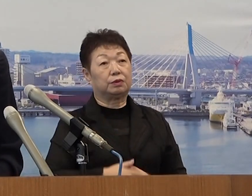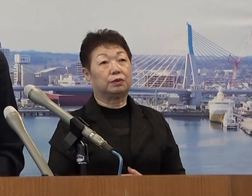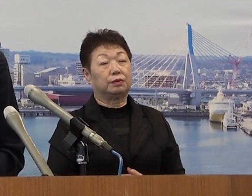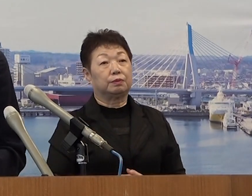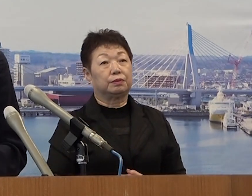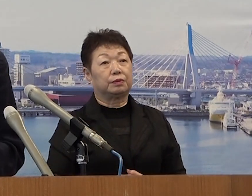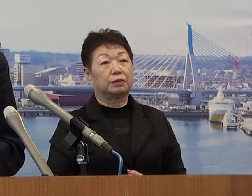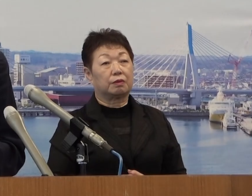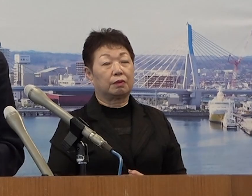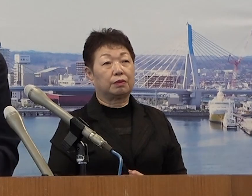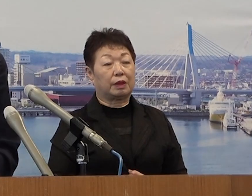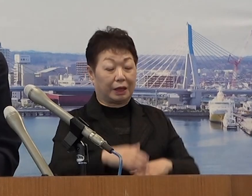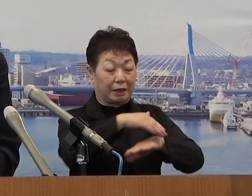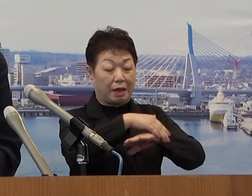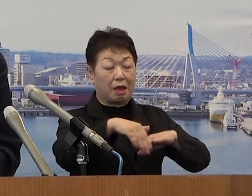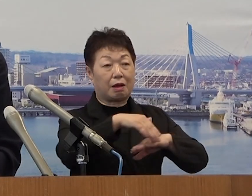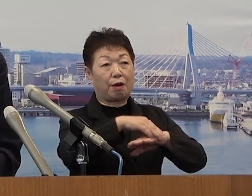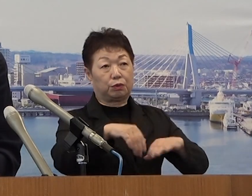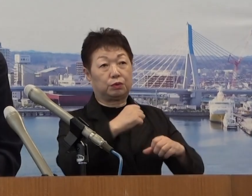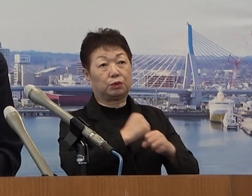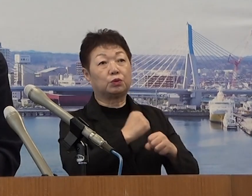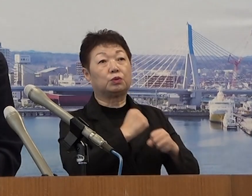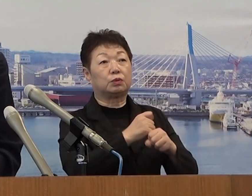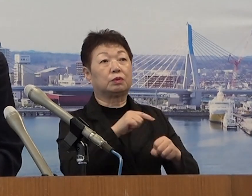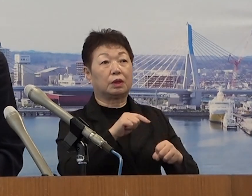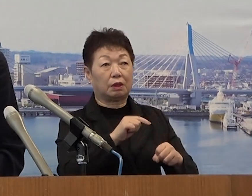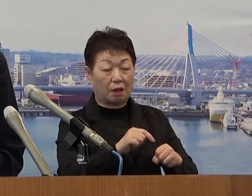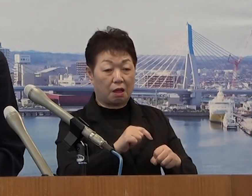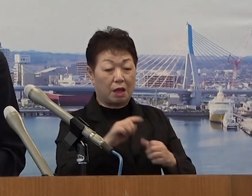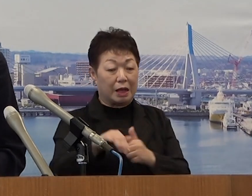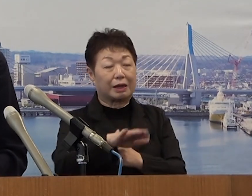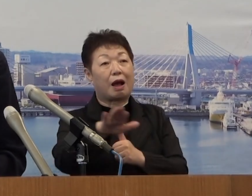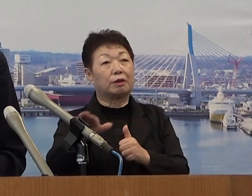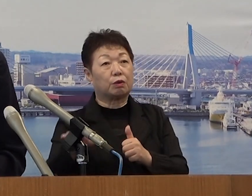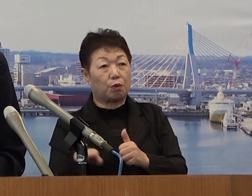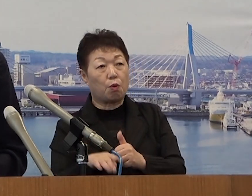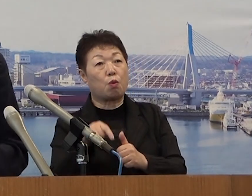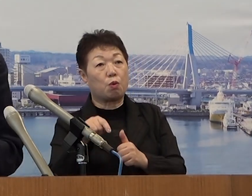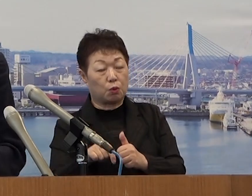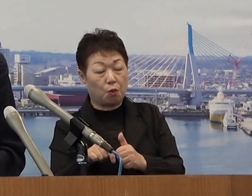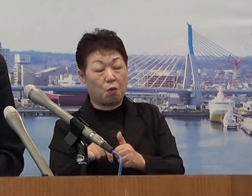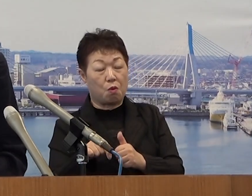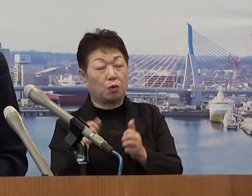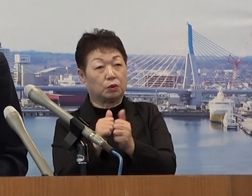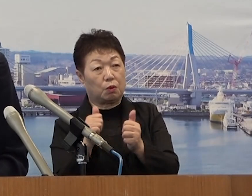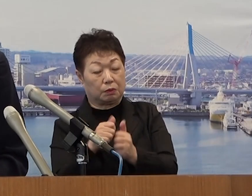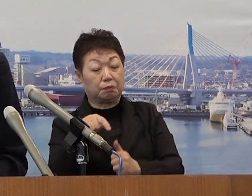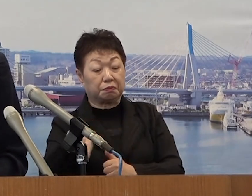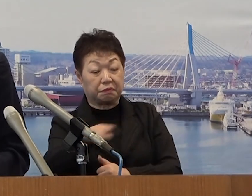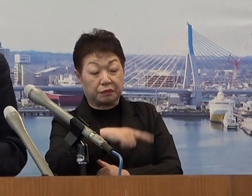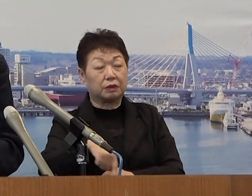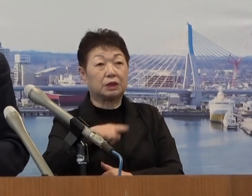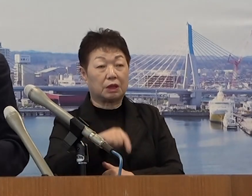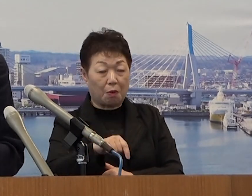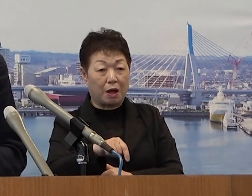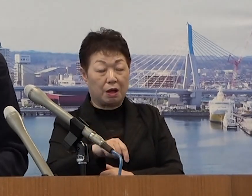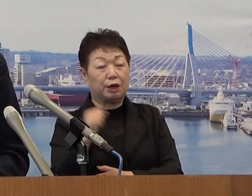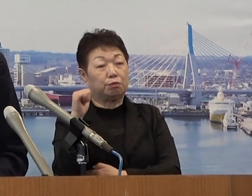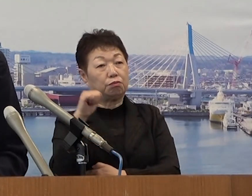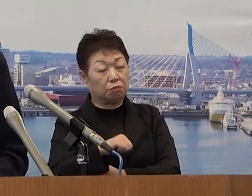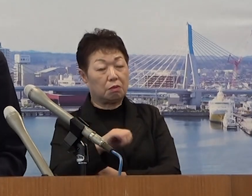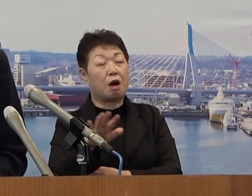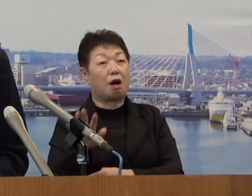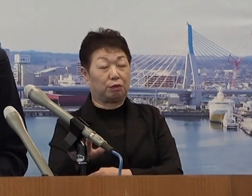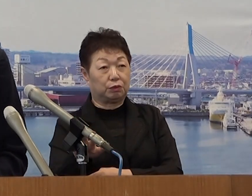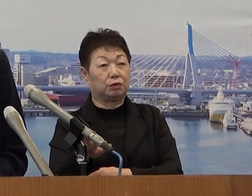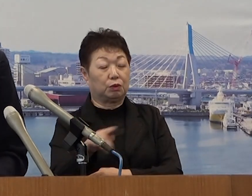こに計画をして、そこで環境アセスメントをやっていくという、これも許されていること